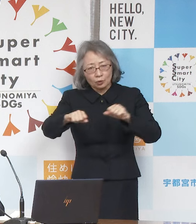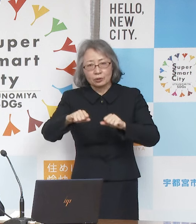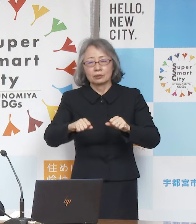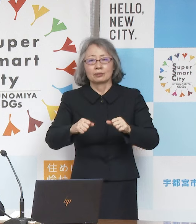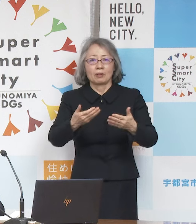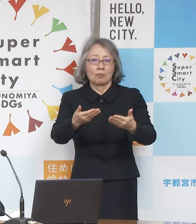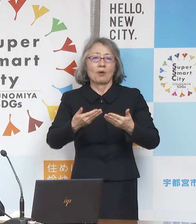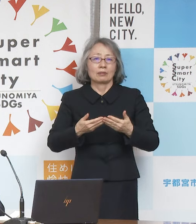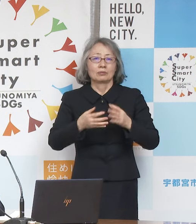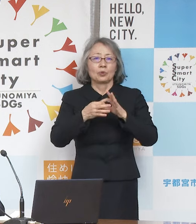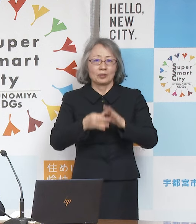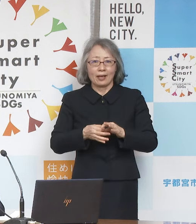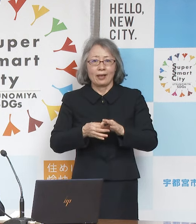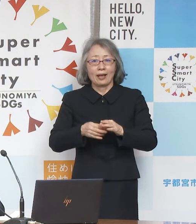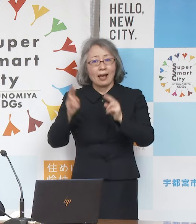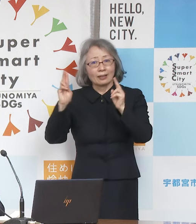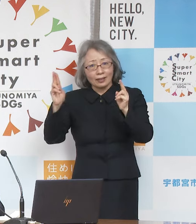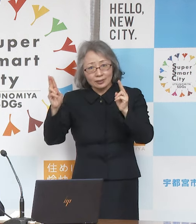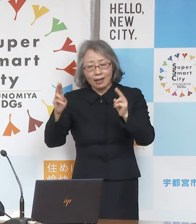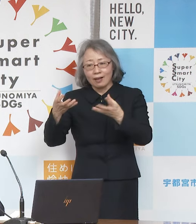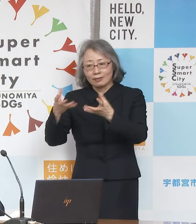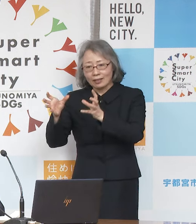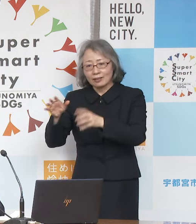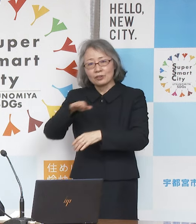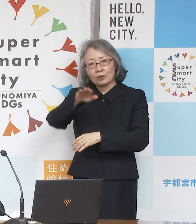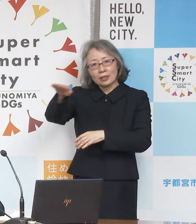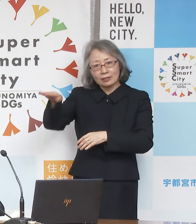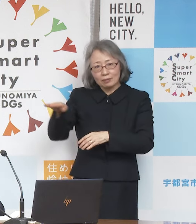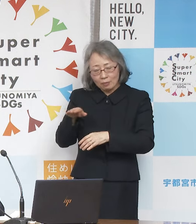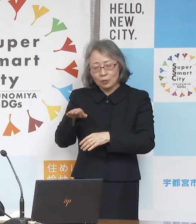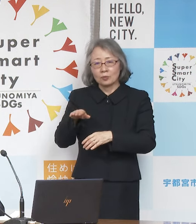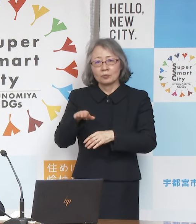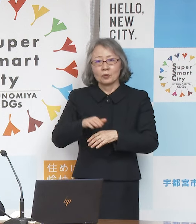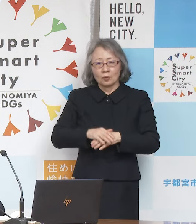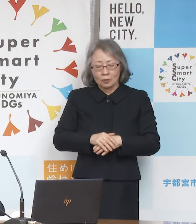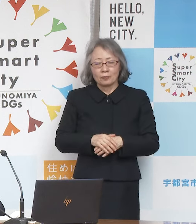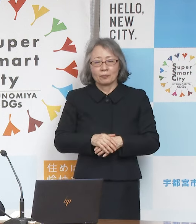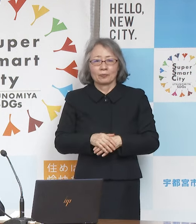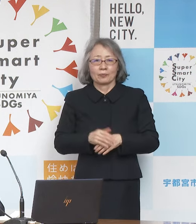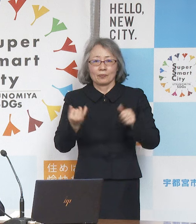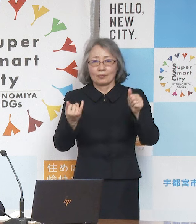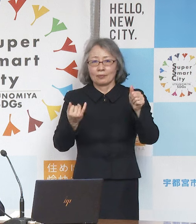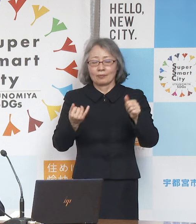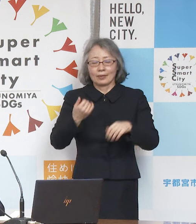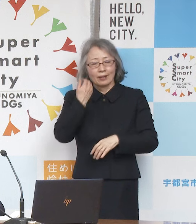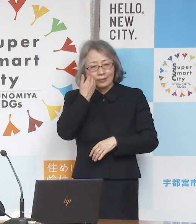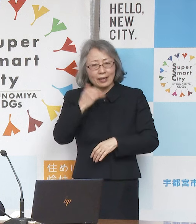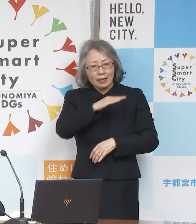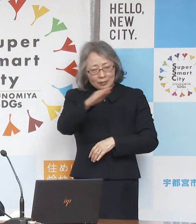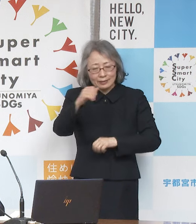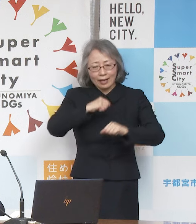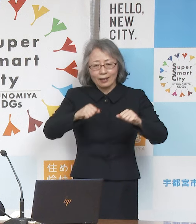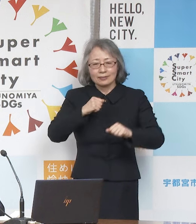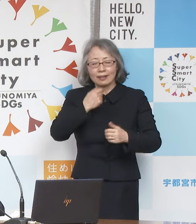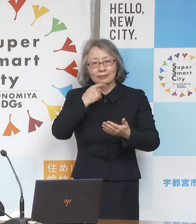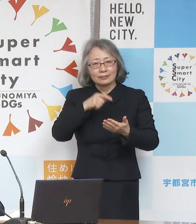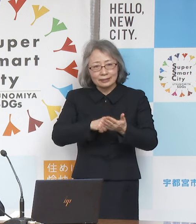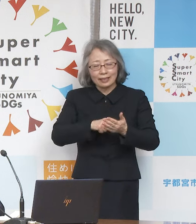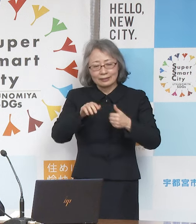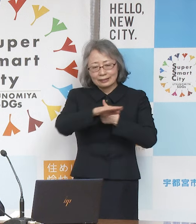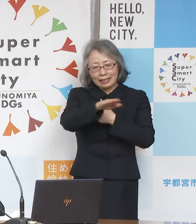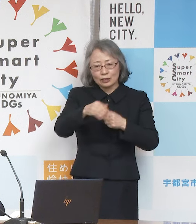でまりますので企業や団体の皆様方におかれましても誰もが活躍しやすい